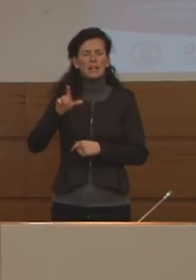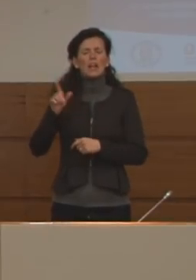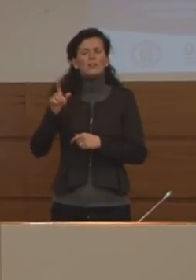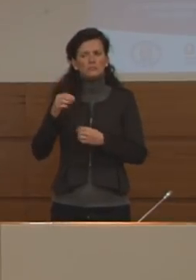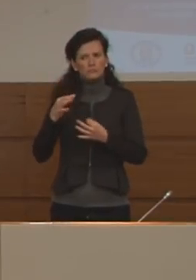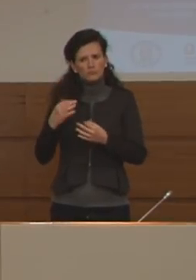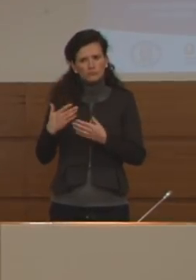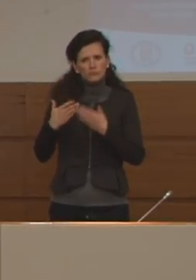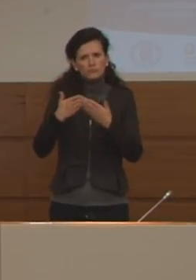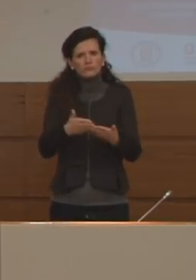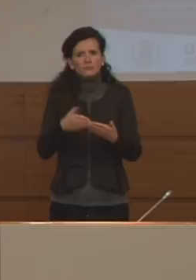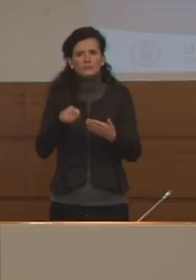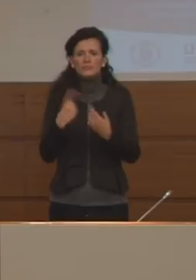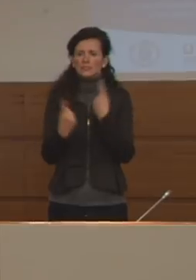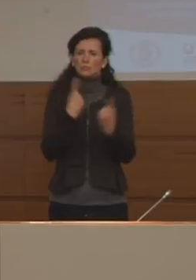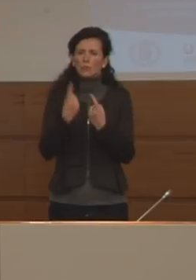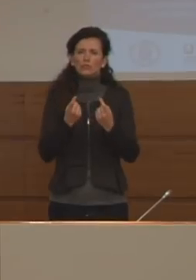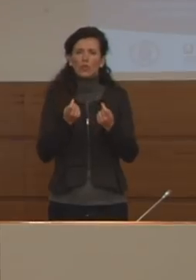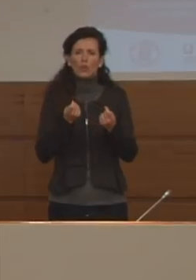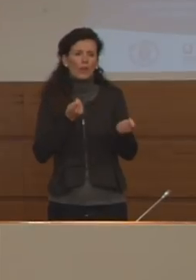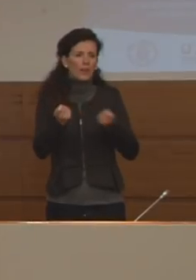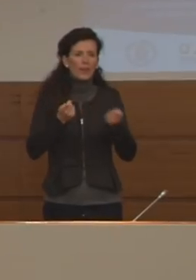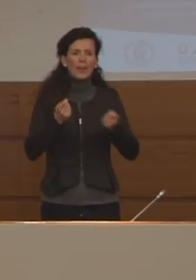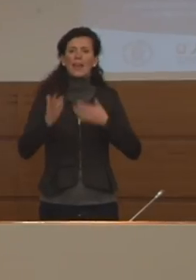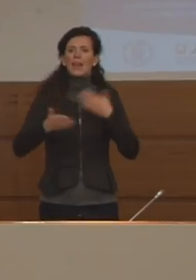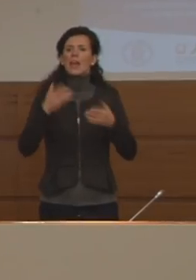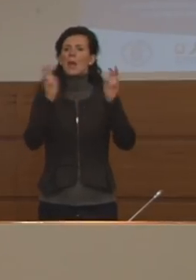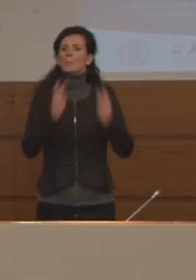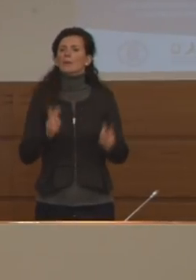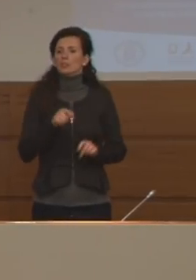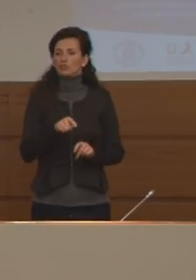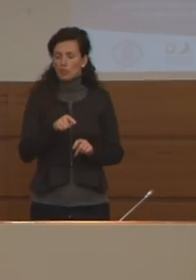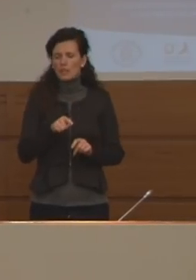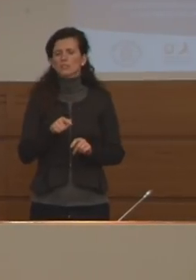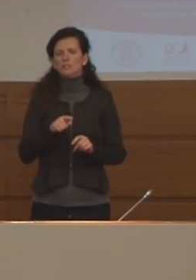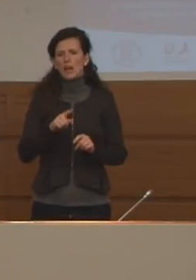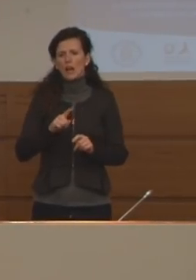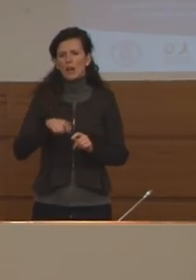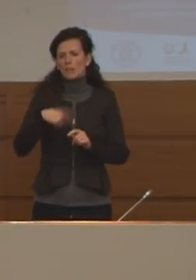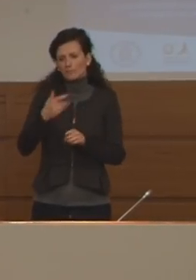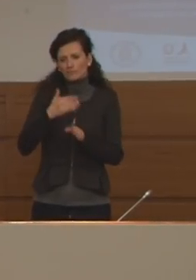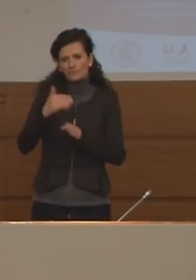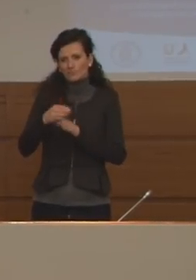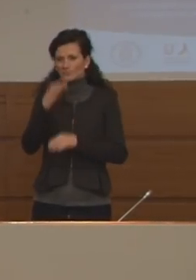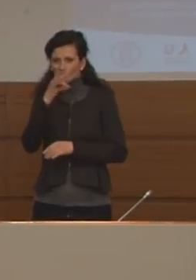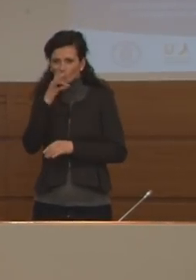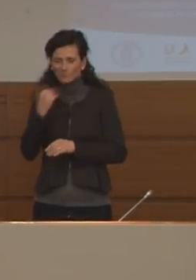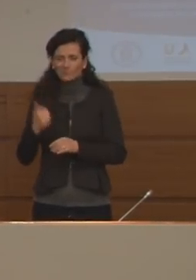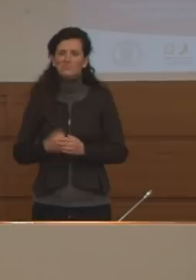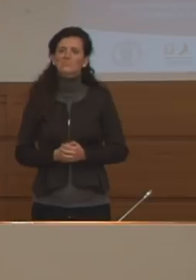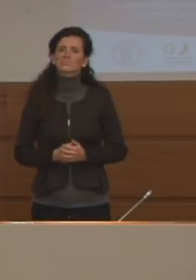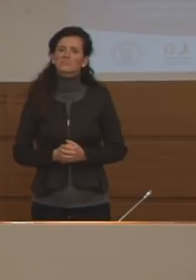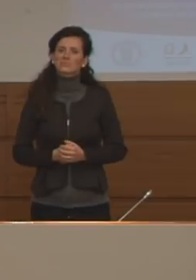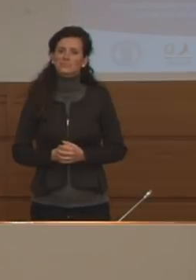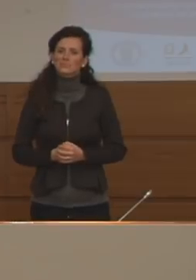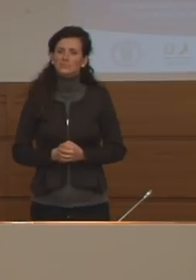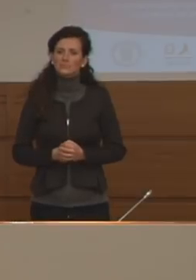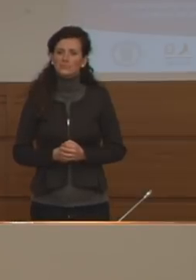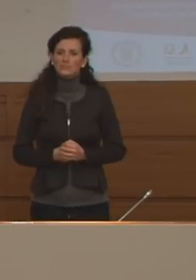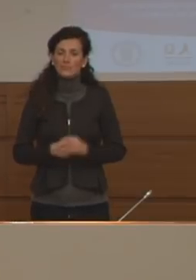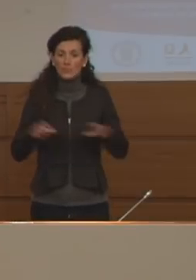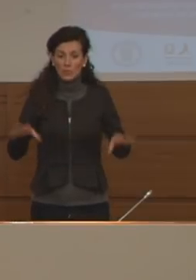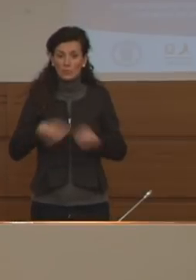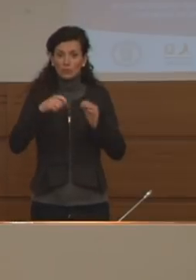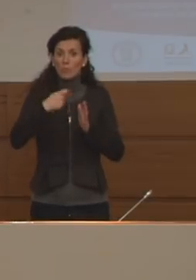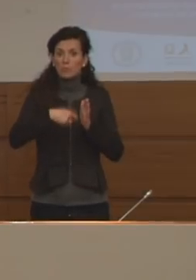gestione dell'emergenza e di cui poi lui ci parlerà nel corso del suo intervento partiamo con i dati di oggi